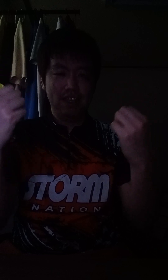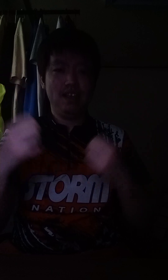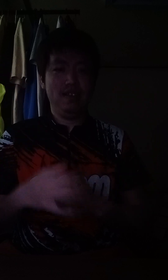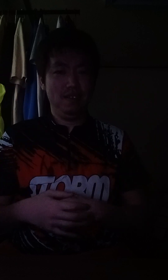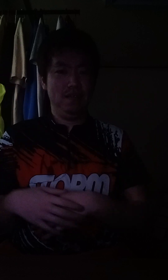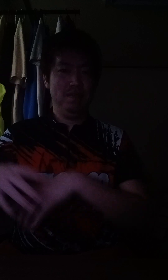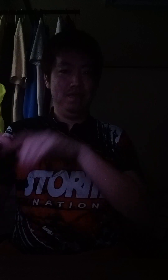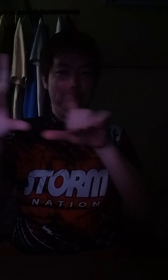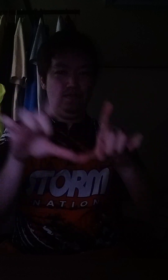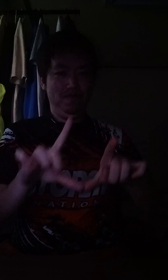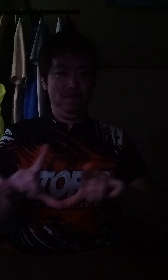씩씩하게 살 수